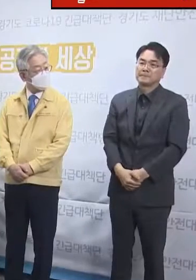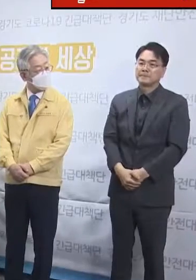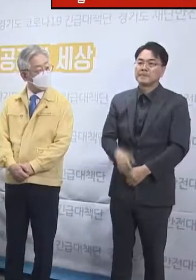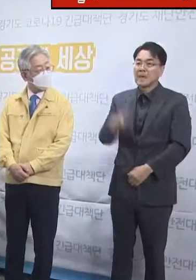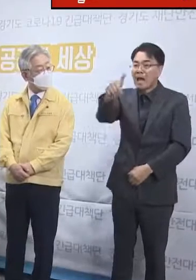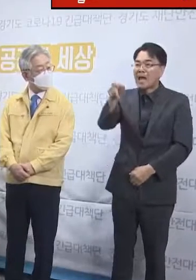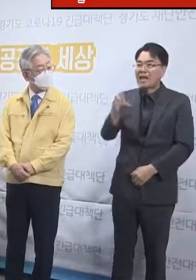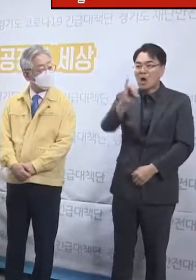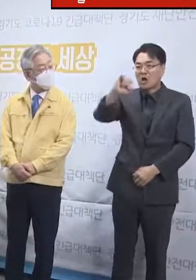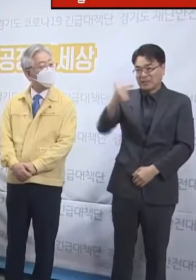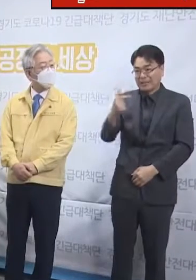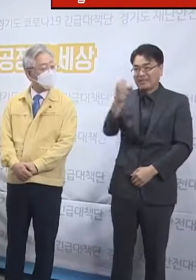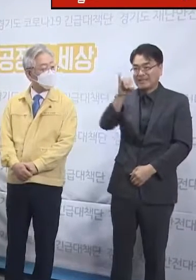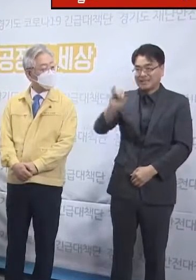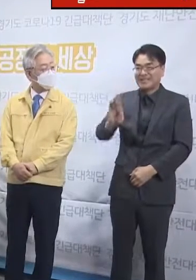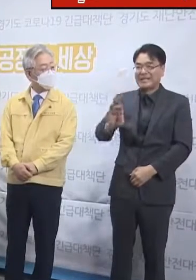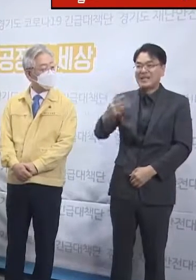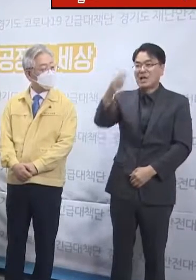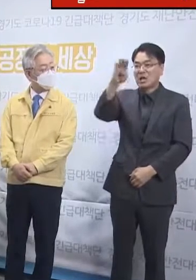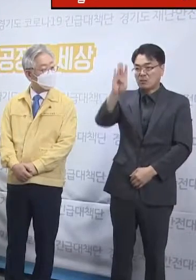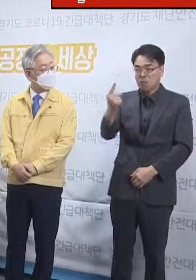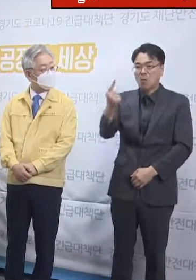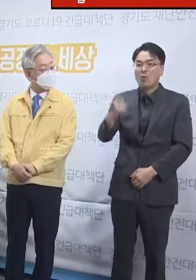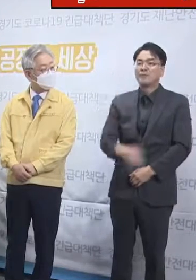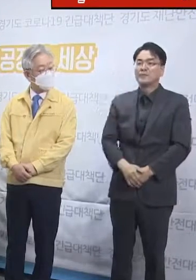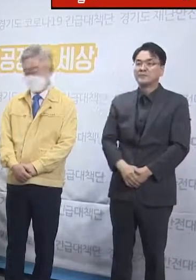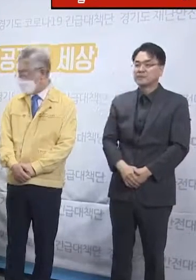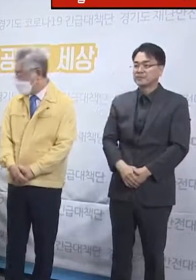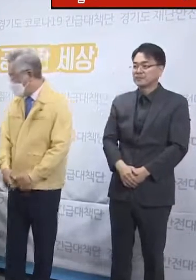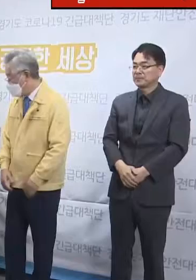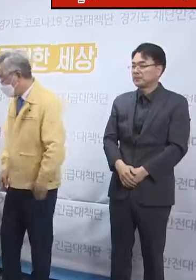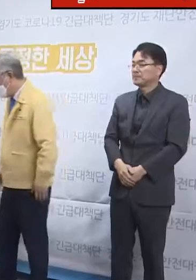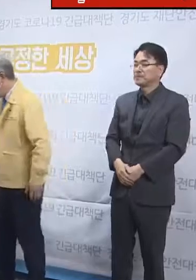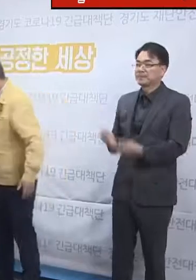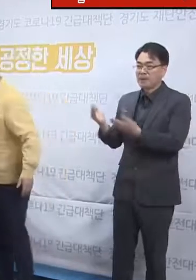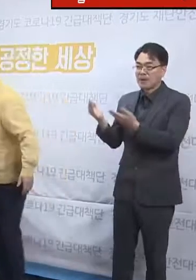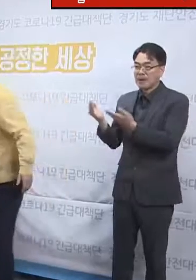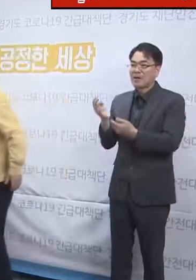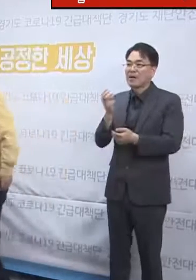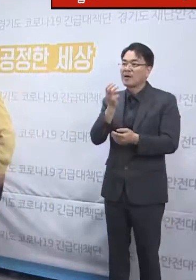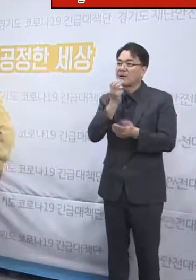경일보 남국성 기자입니다. 지사님께 질문드렸습니다.